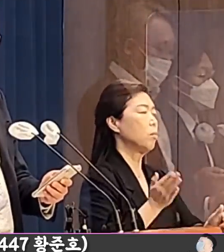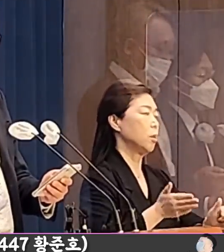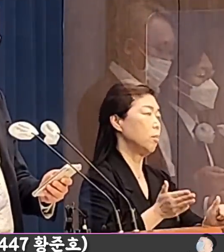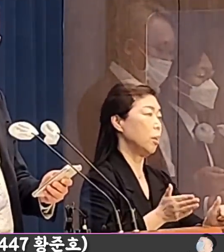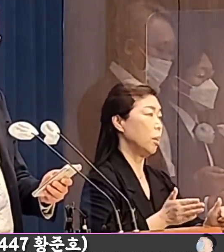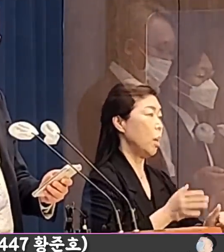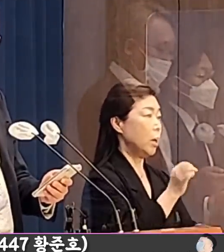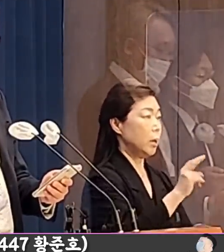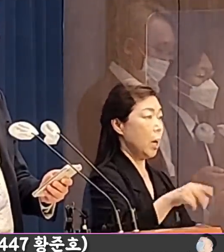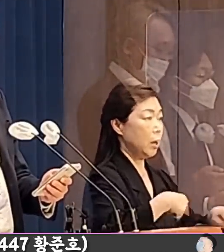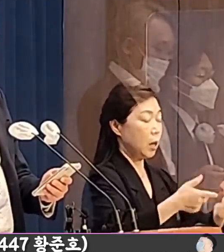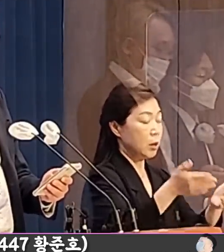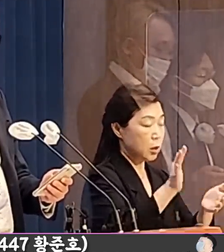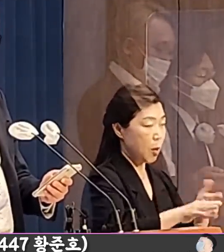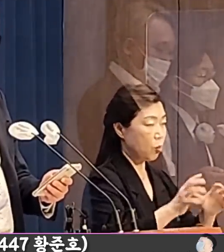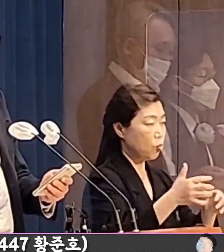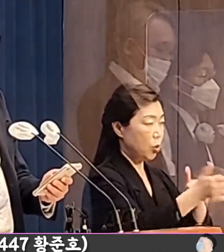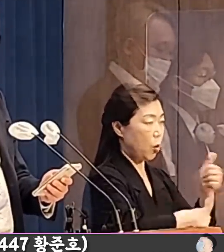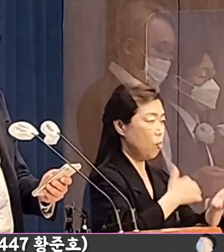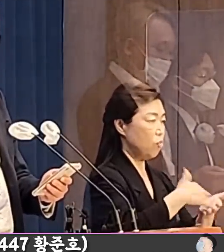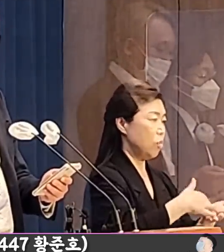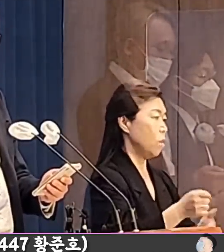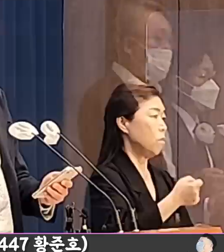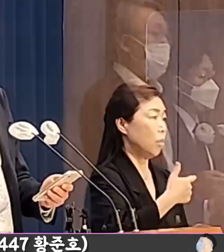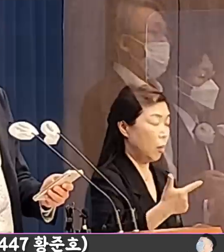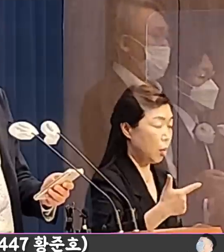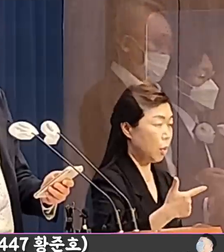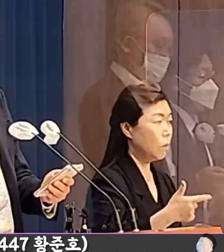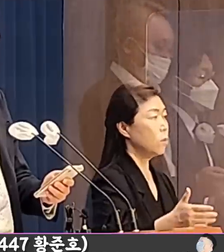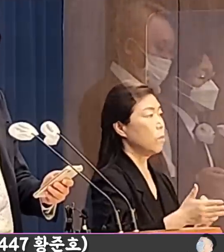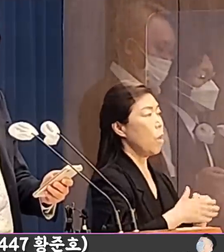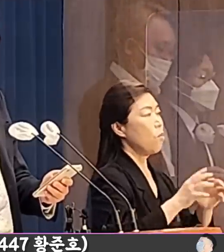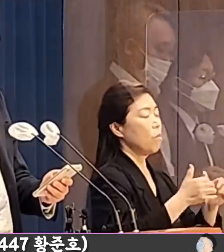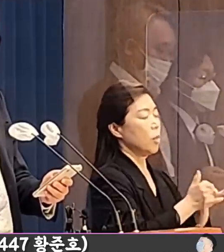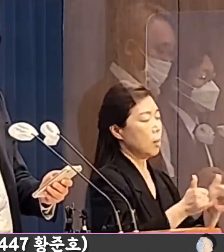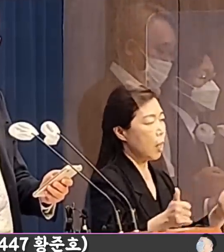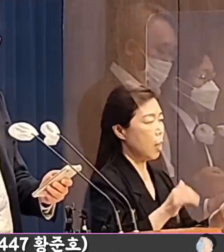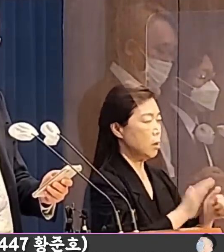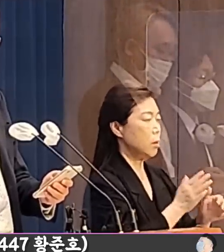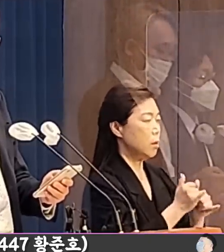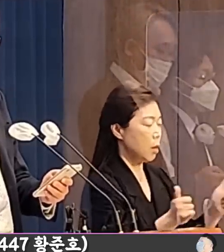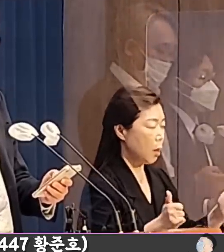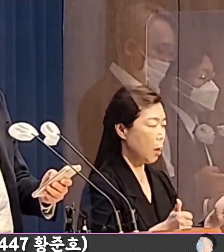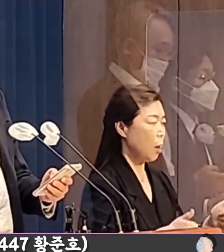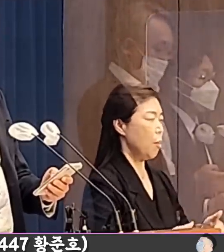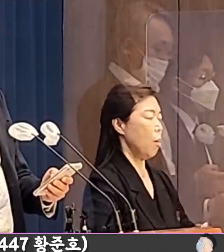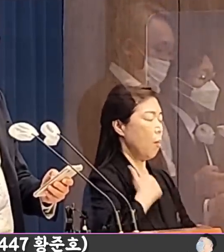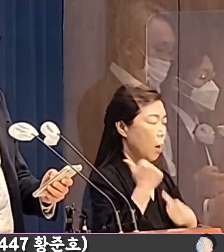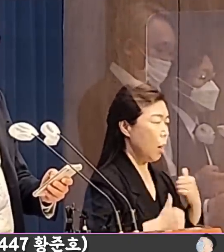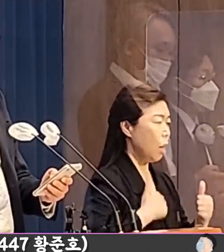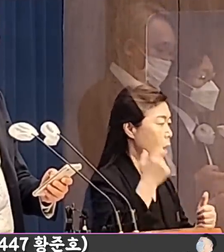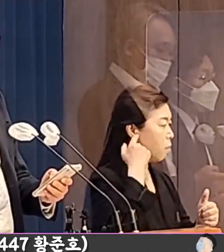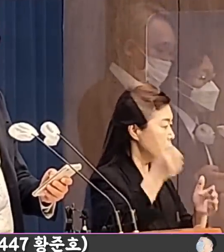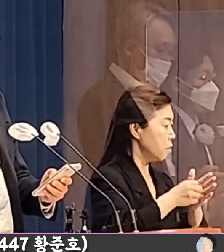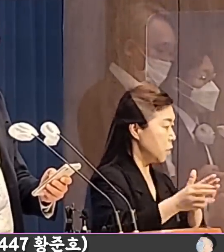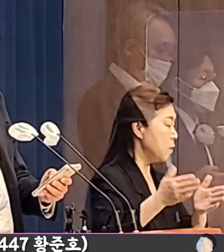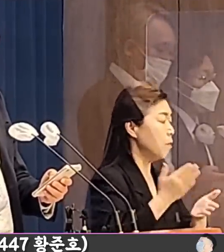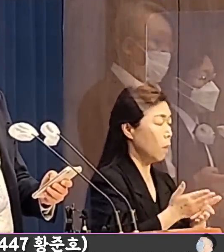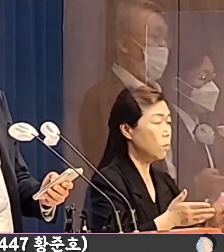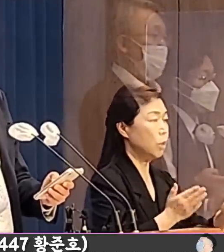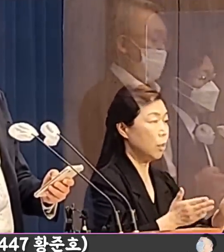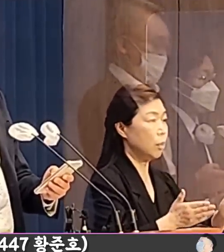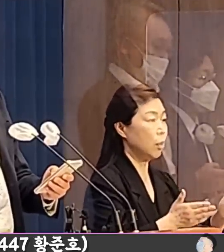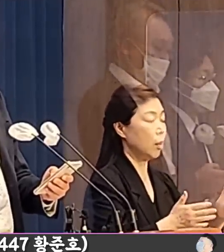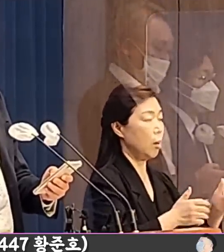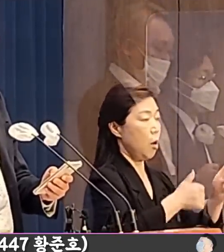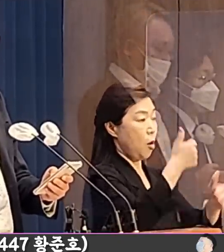야당이지만 여전히 다수당입니다. 국민들과 지지자들의 탄식과 분노를 무시하지 마십시오. 후손들에게 부끄럽지 않기